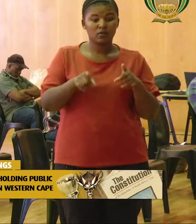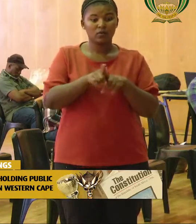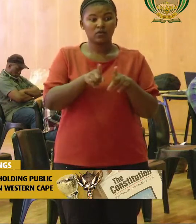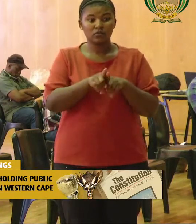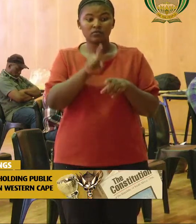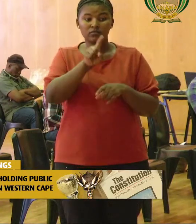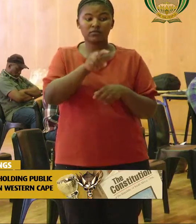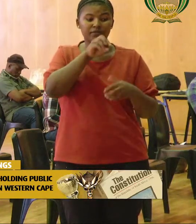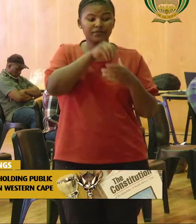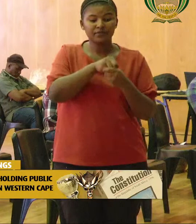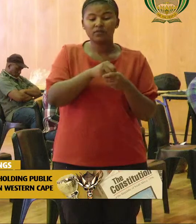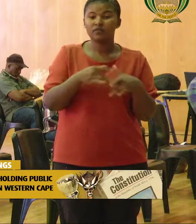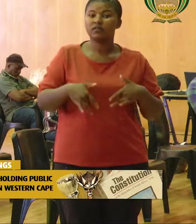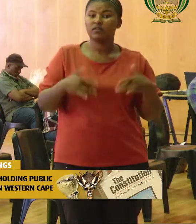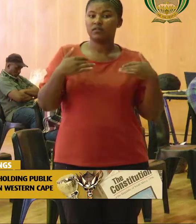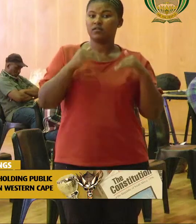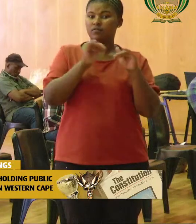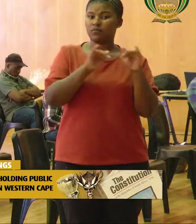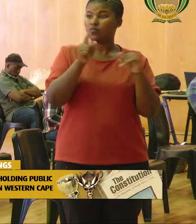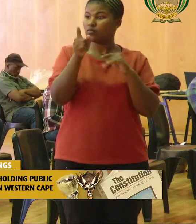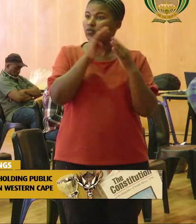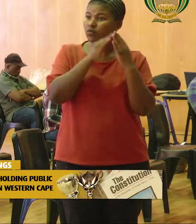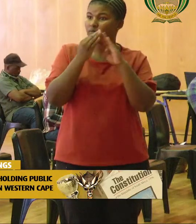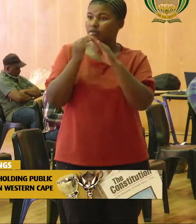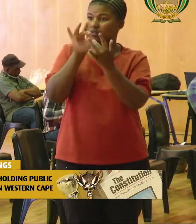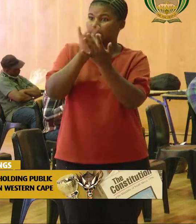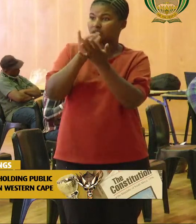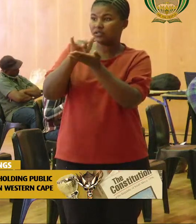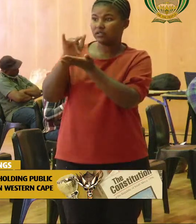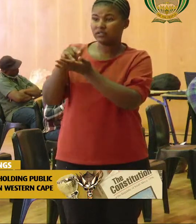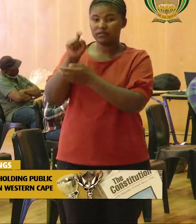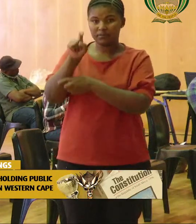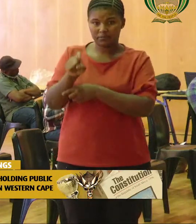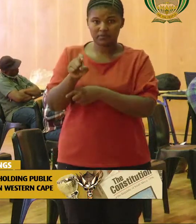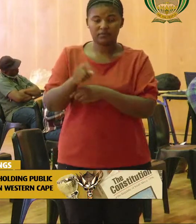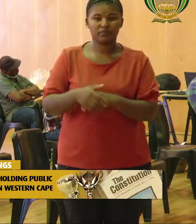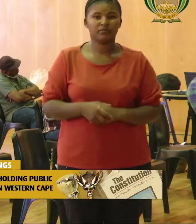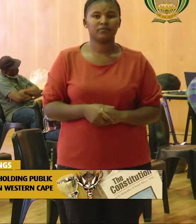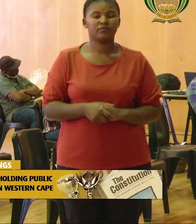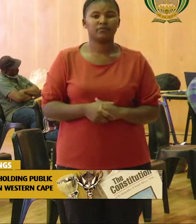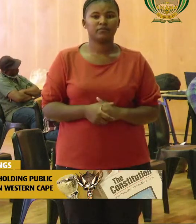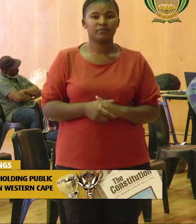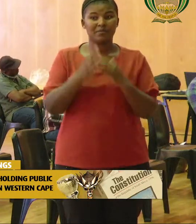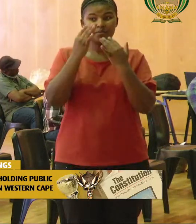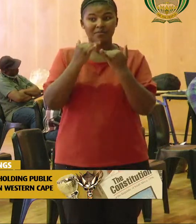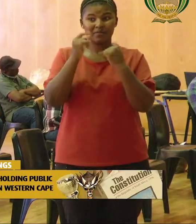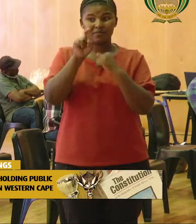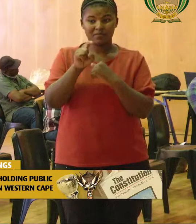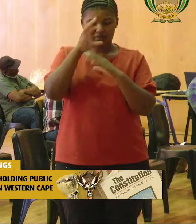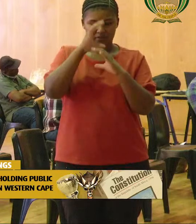voel, hulle wil niet meer stem nie, omrede hulle sien die baklei binnen die parlement.